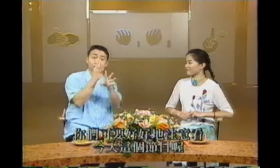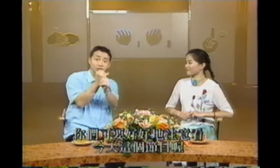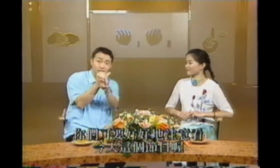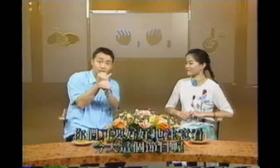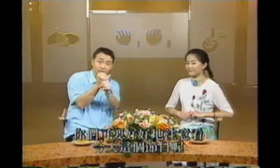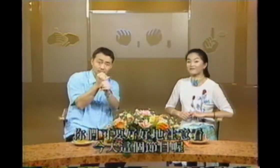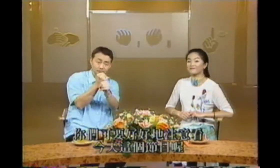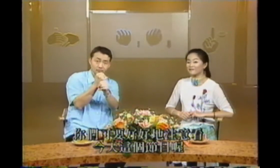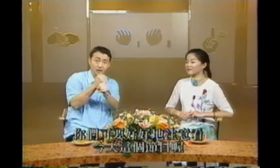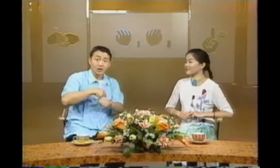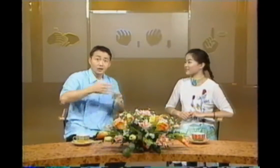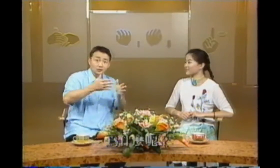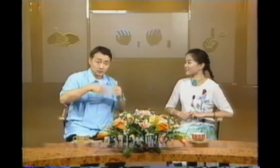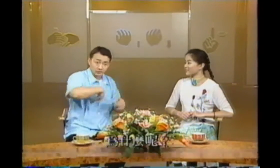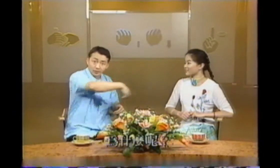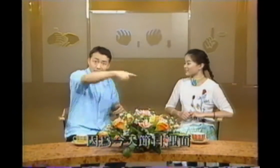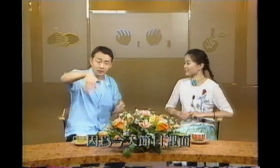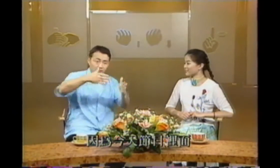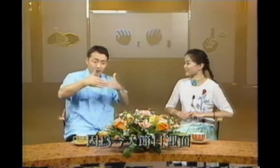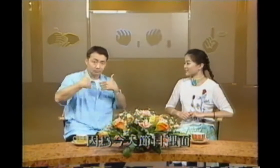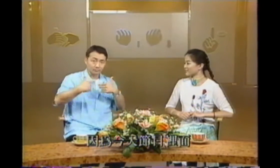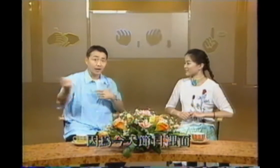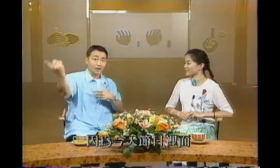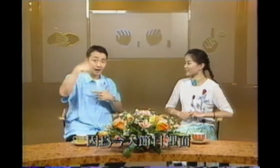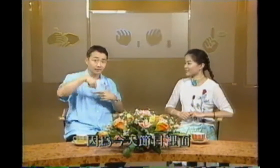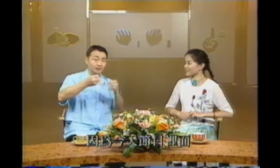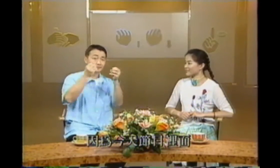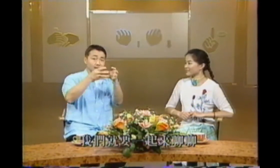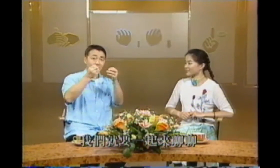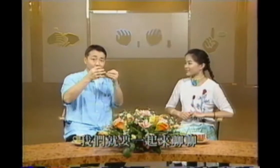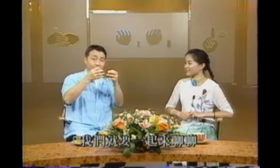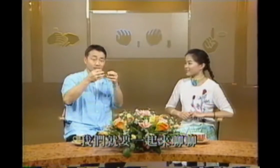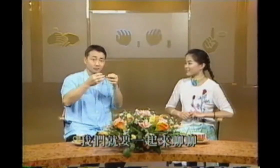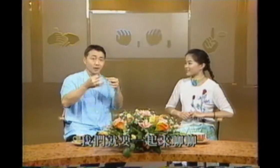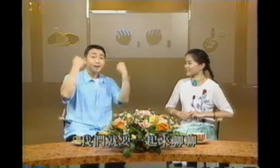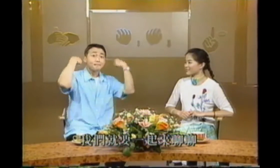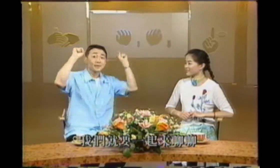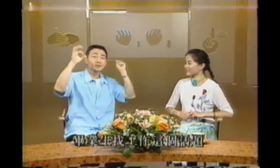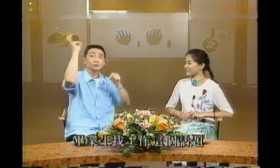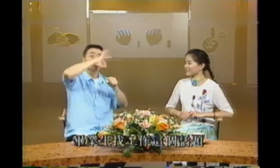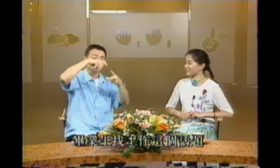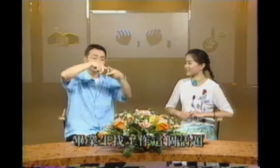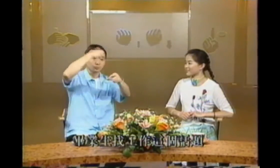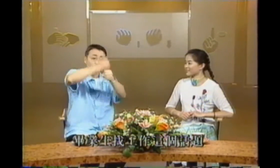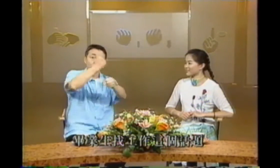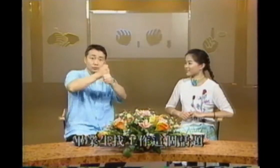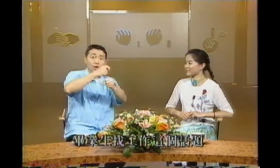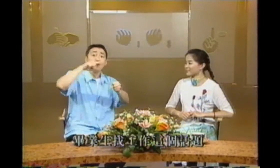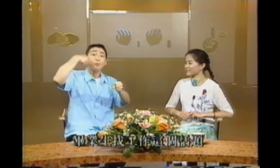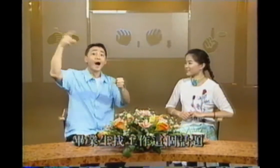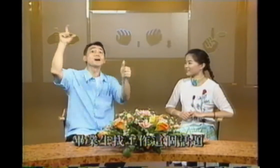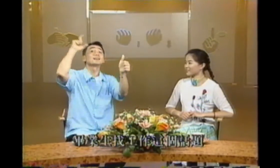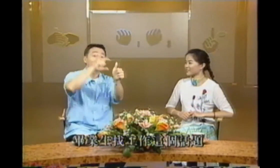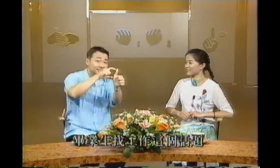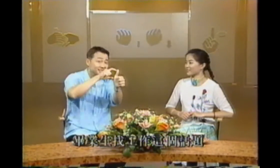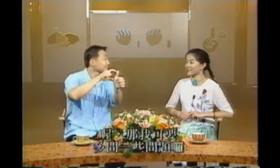这个节目哦。为什么呢？因为今天节目里面，我们就要一起来聊聊毕业生找工作这个话题。